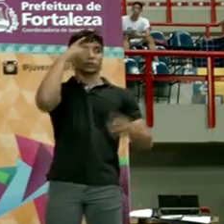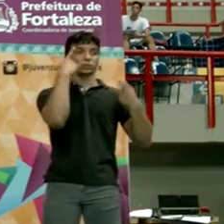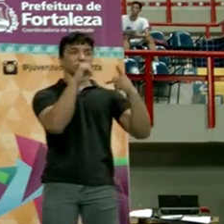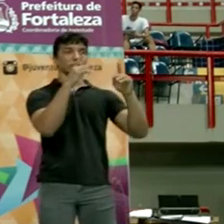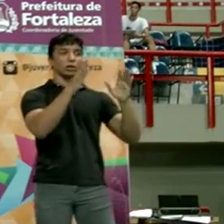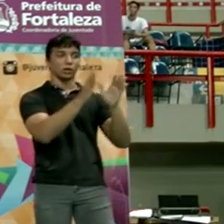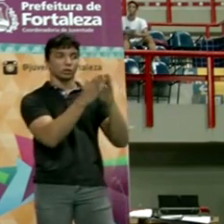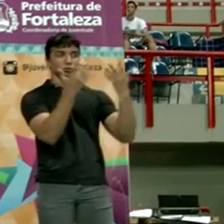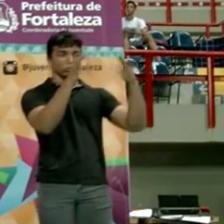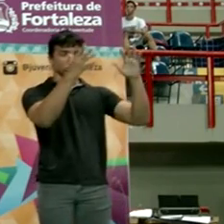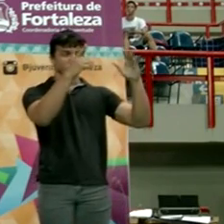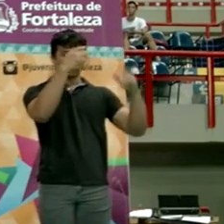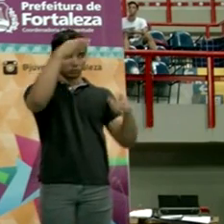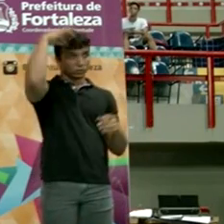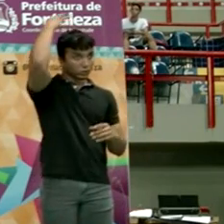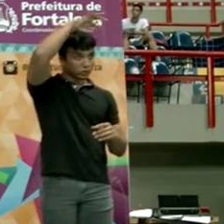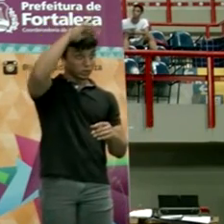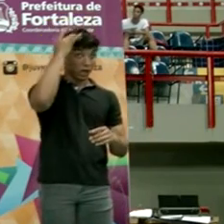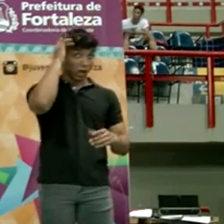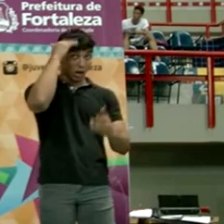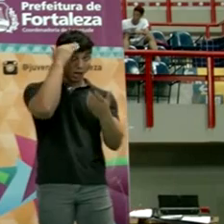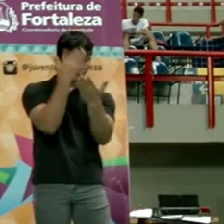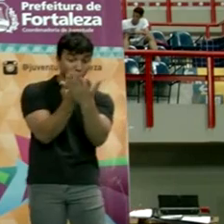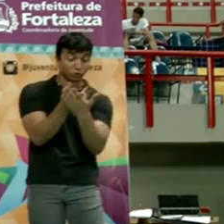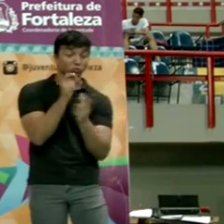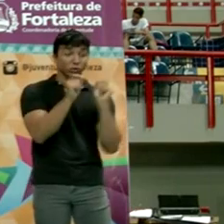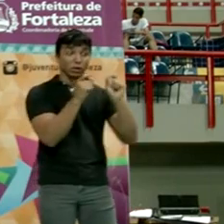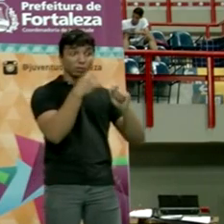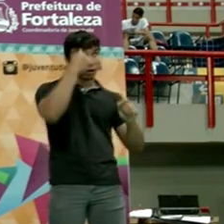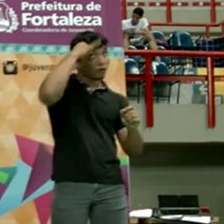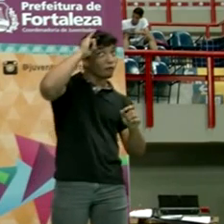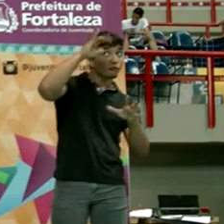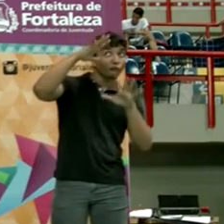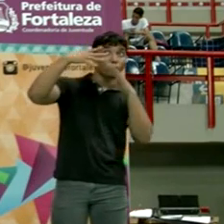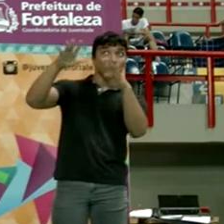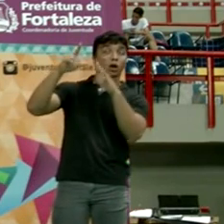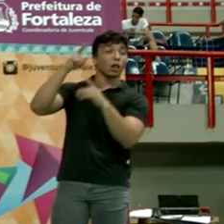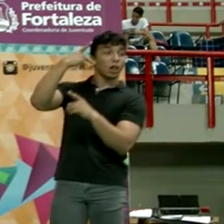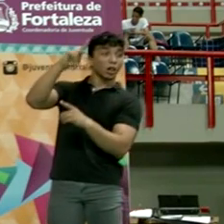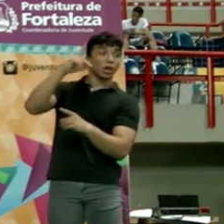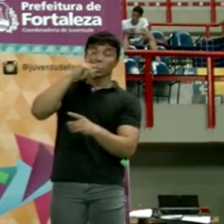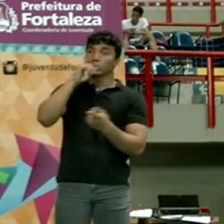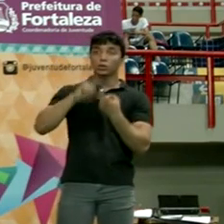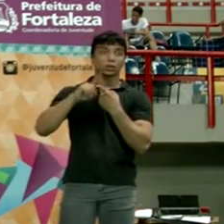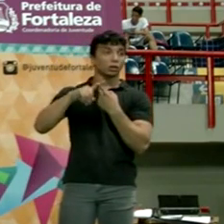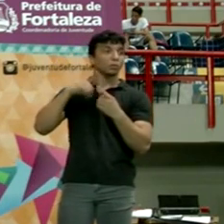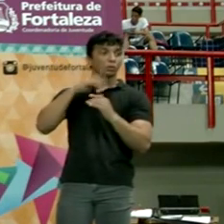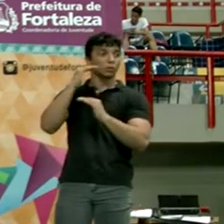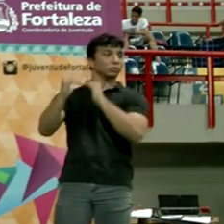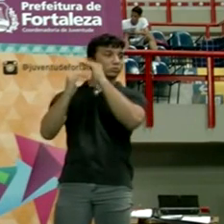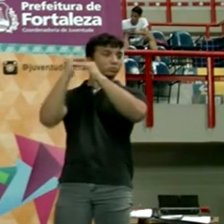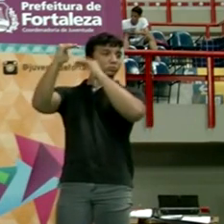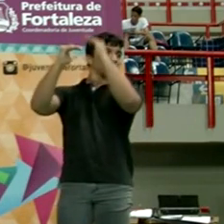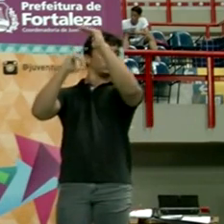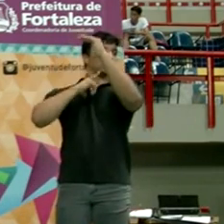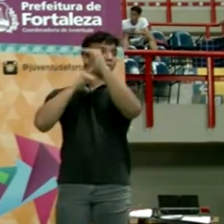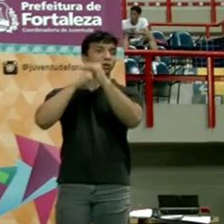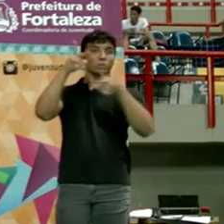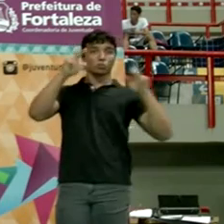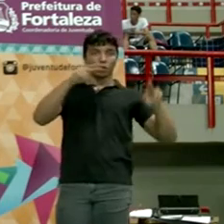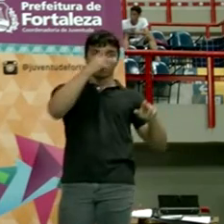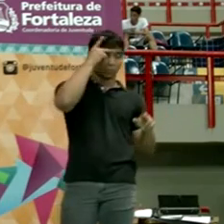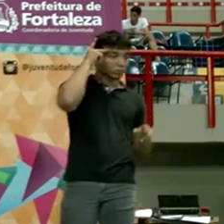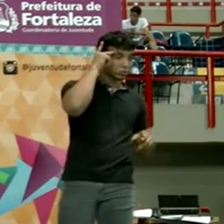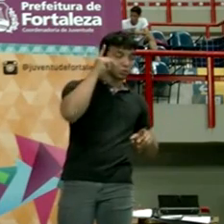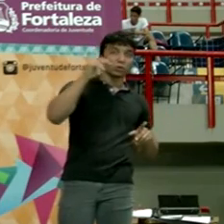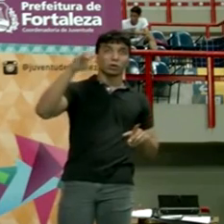animal sagrado. Eles acreditam que os animais também têm evolução, assim como as